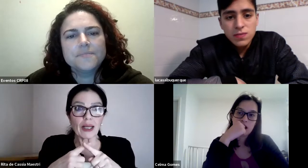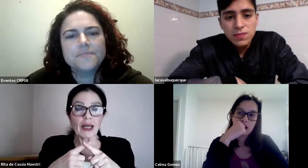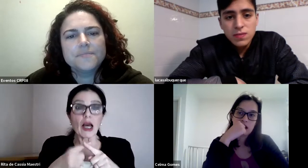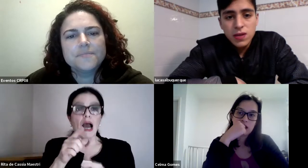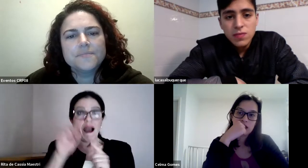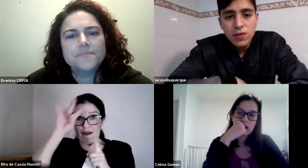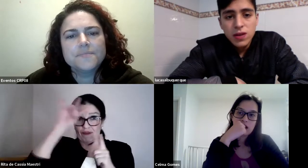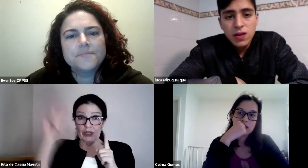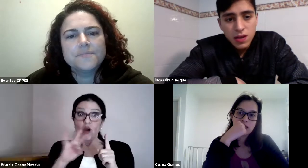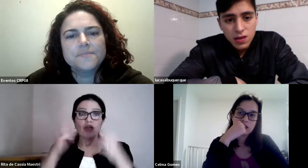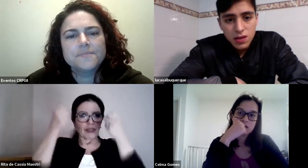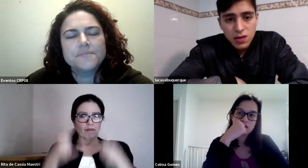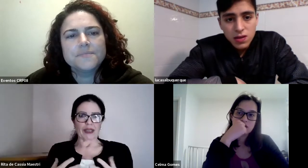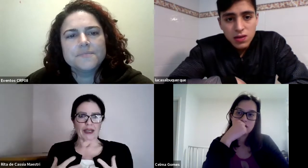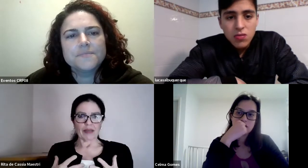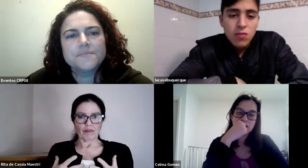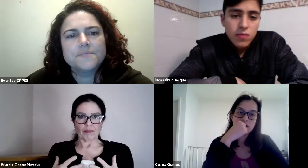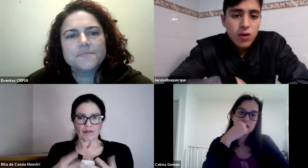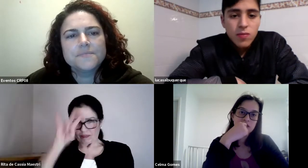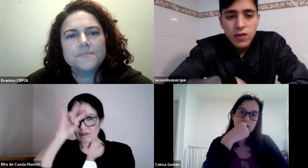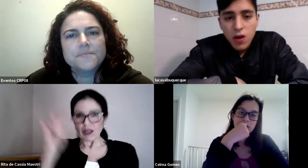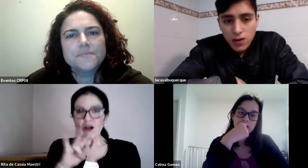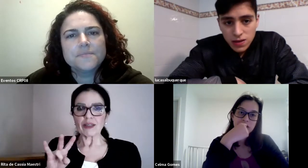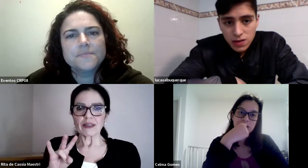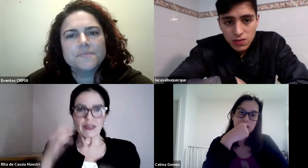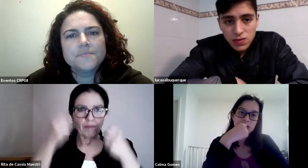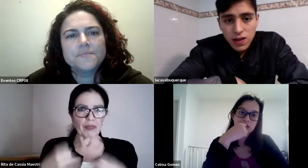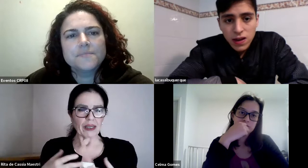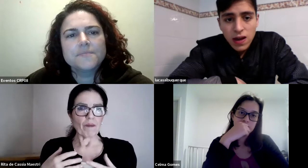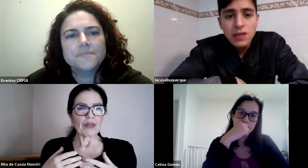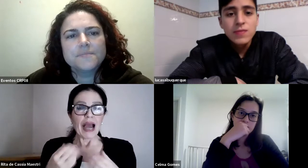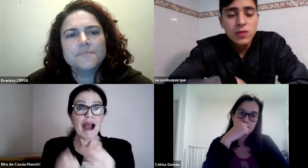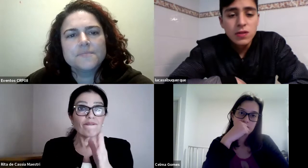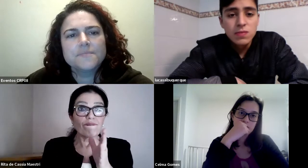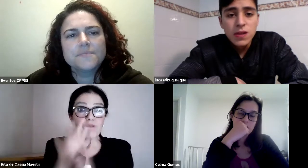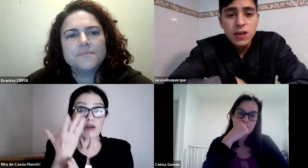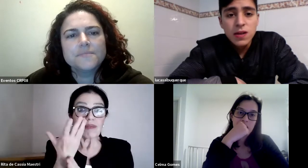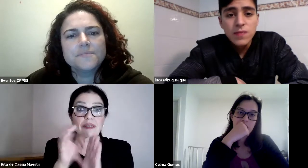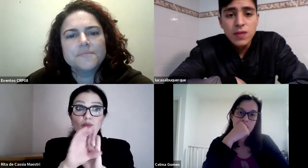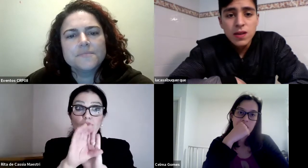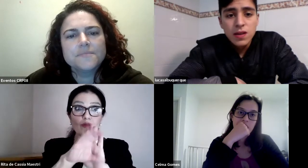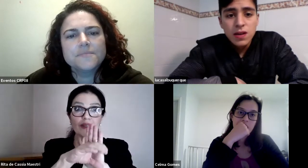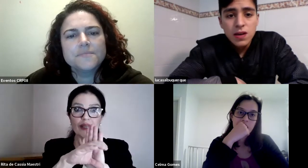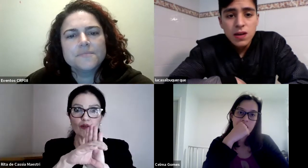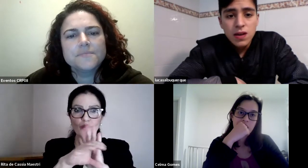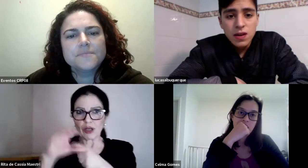conceitos. Por quê? Como o próprio Vygotsky nos relata, nos explica,